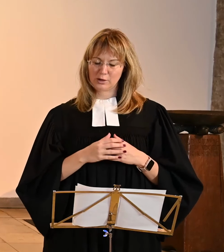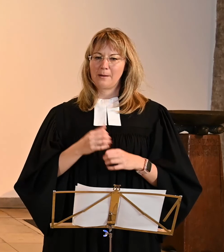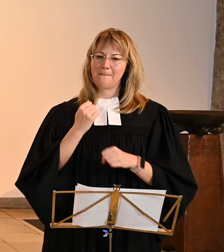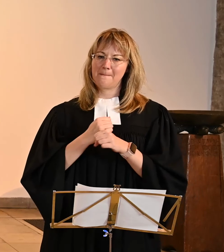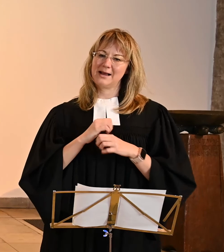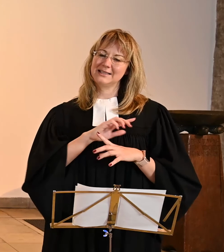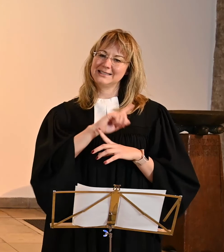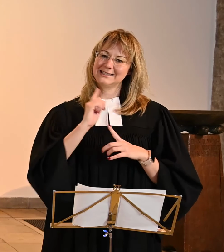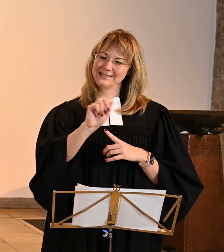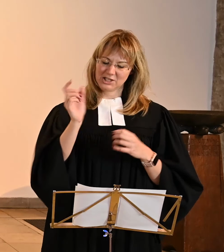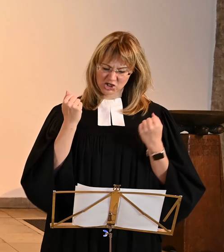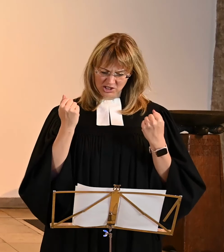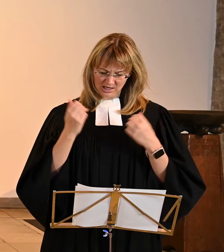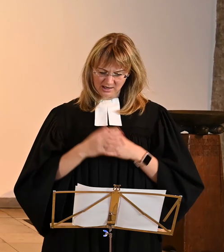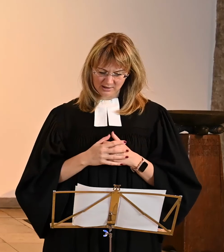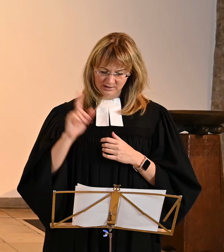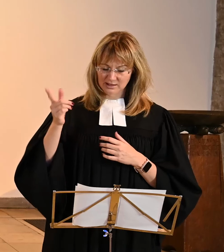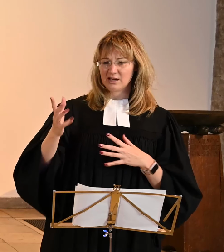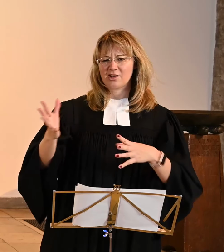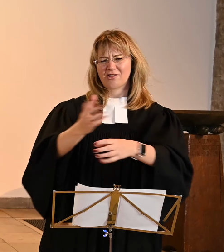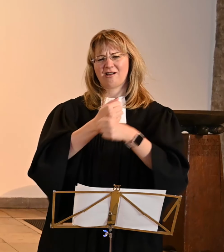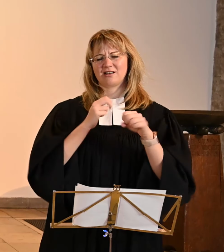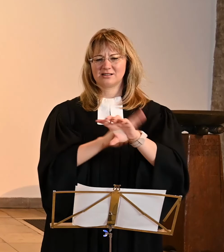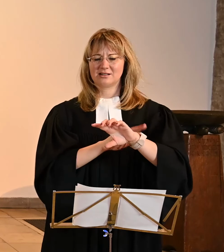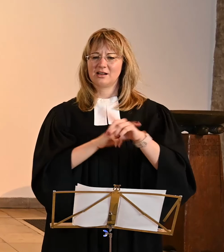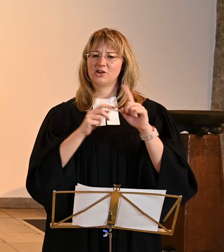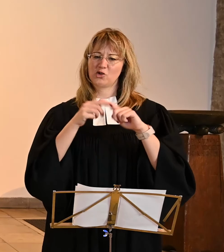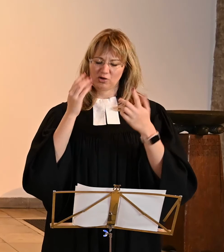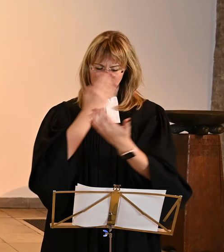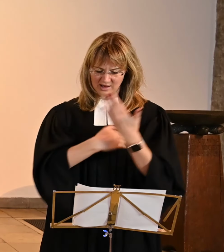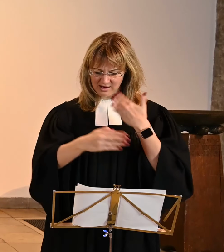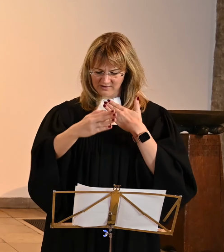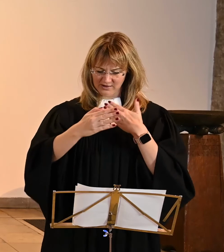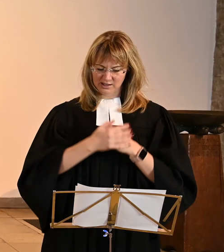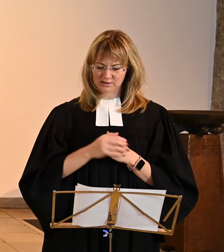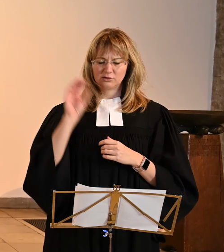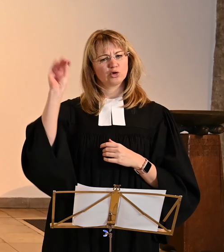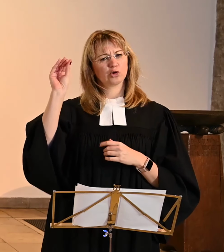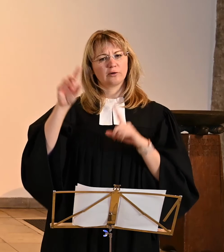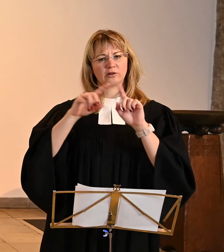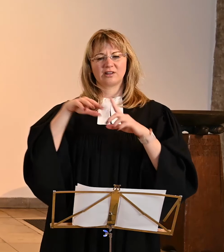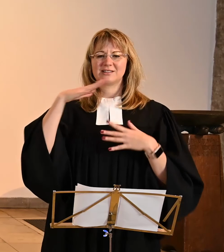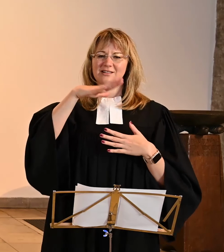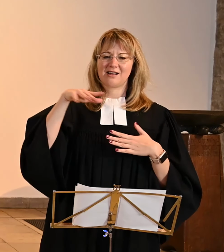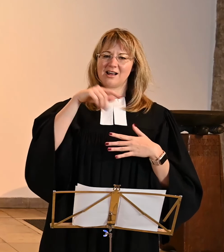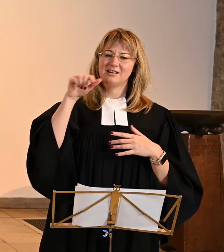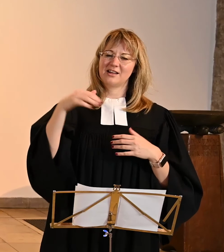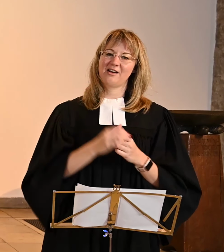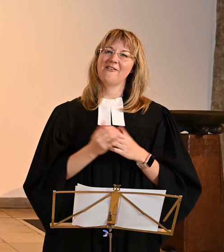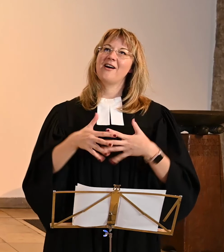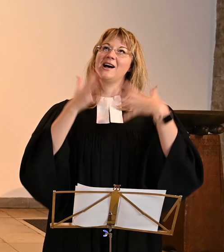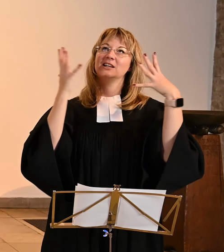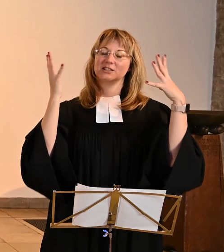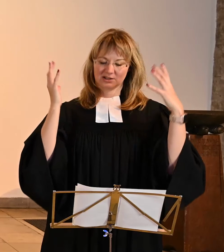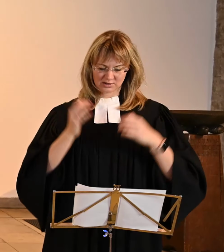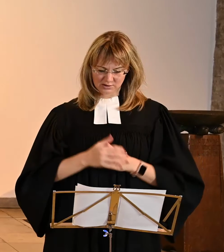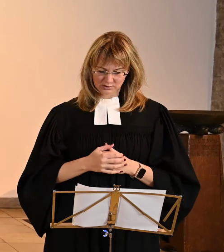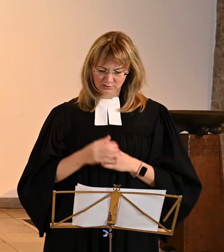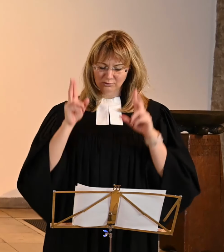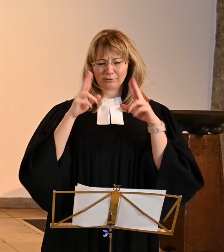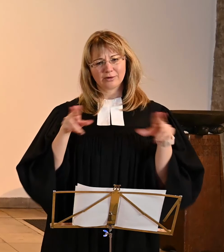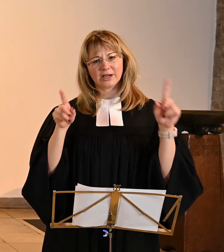auf. Dir gehören die Zeit und die Ewigkeit, die Zukunft und das Land der Verheißung,